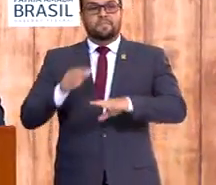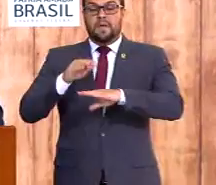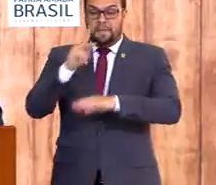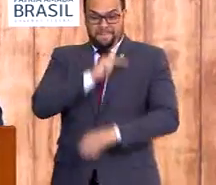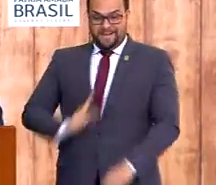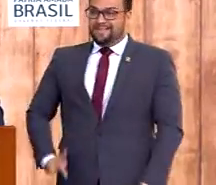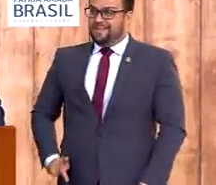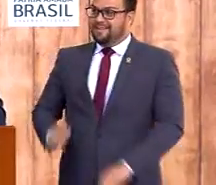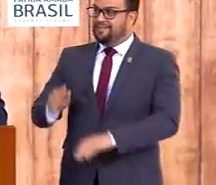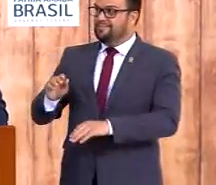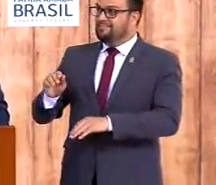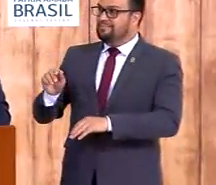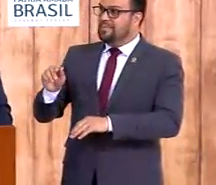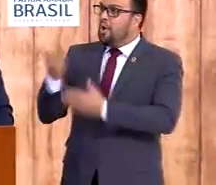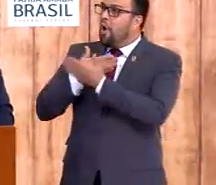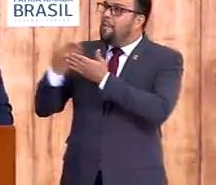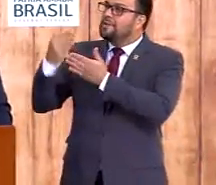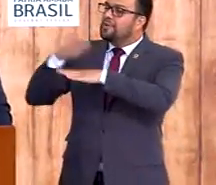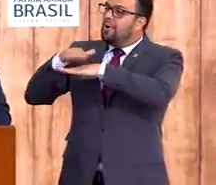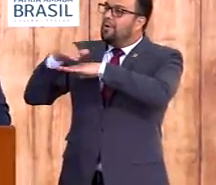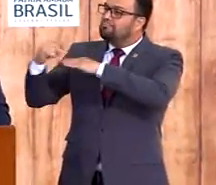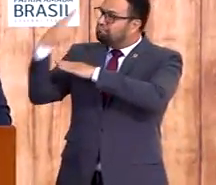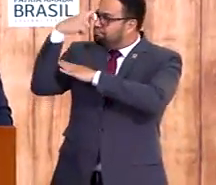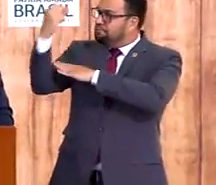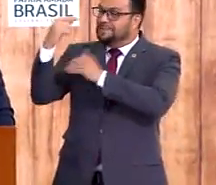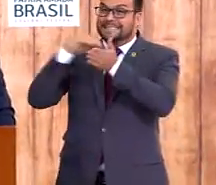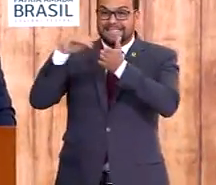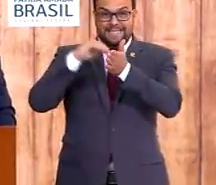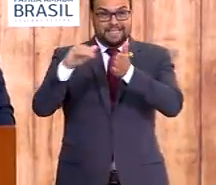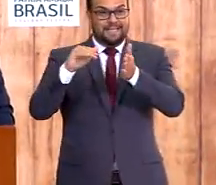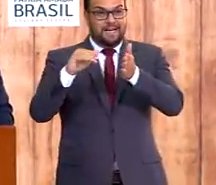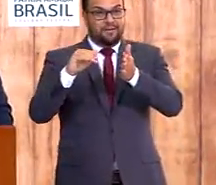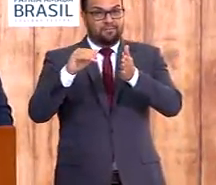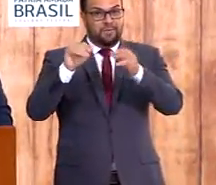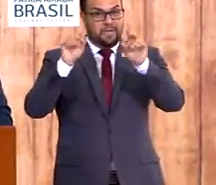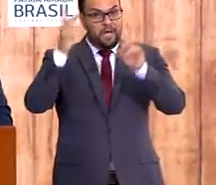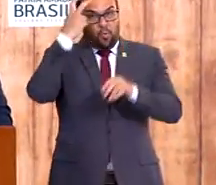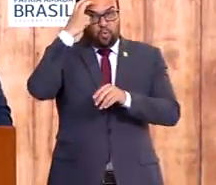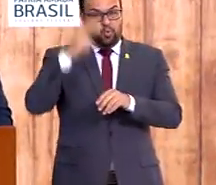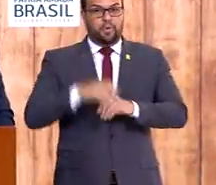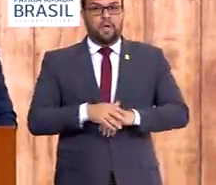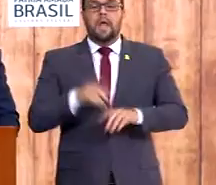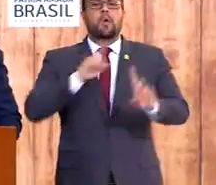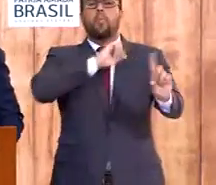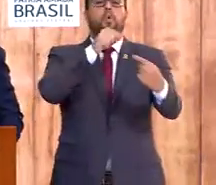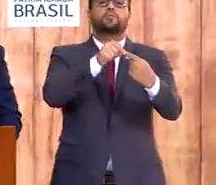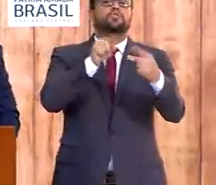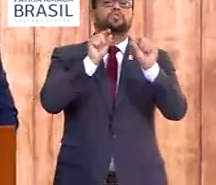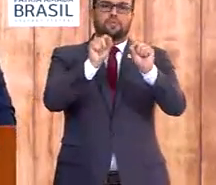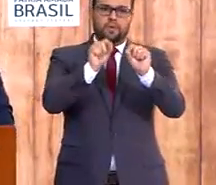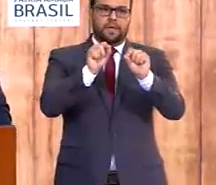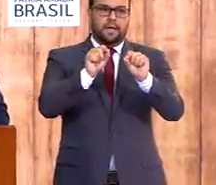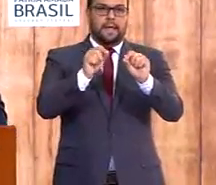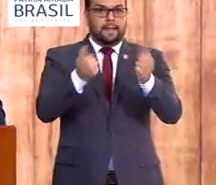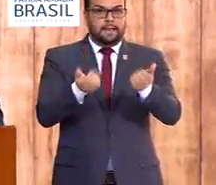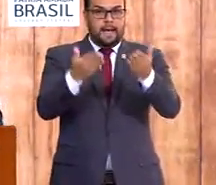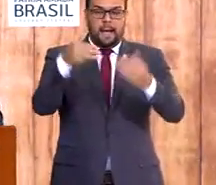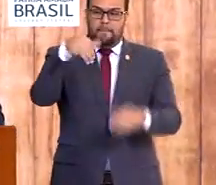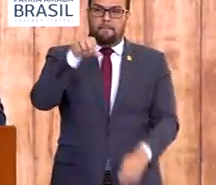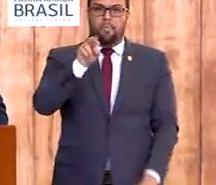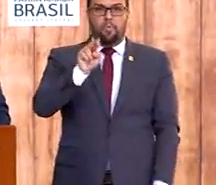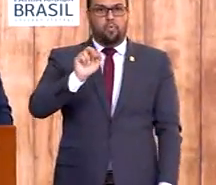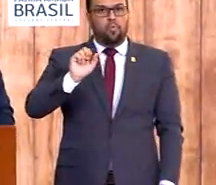secretário especial da cultura tornou-se um objetivo para mim a moralização dos mecanismos culturais